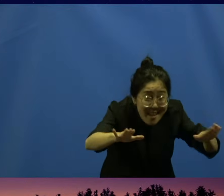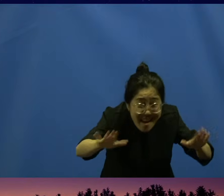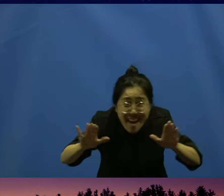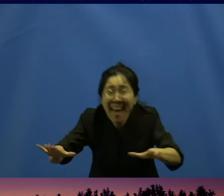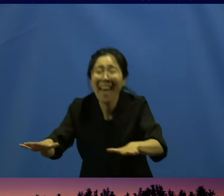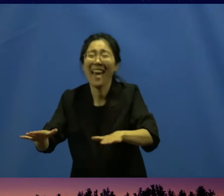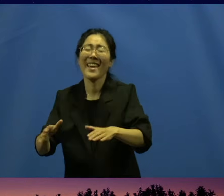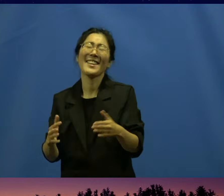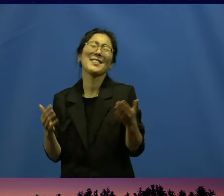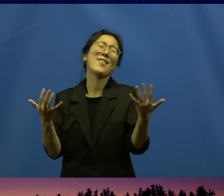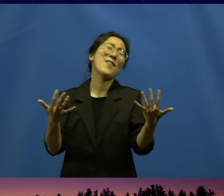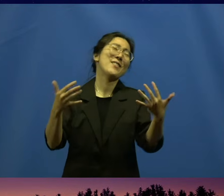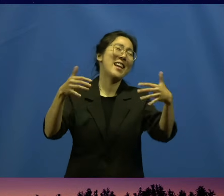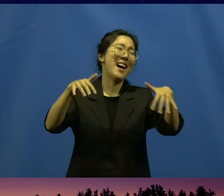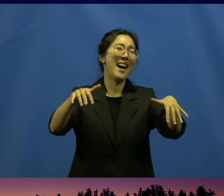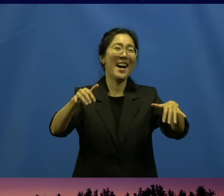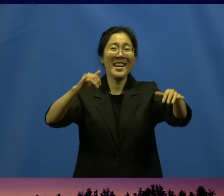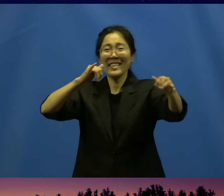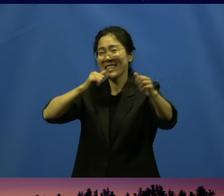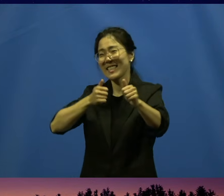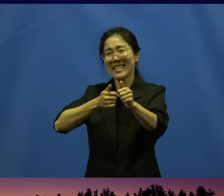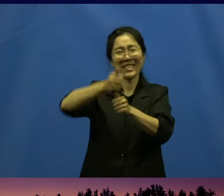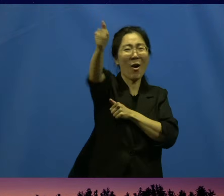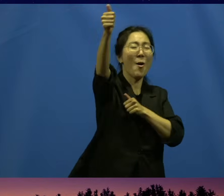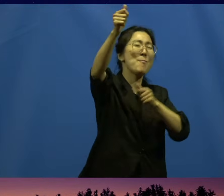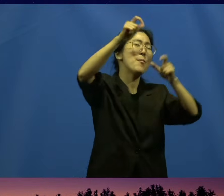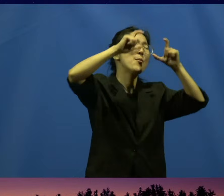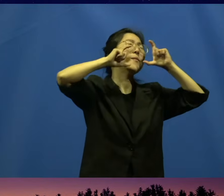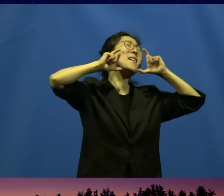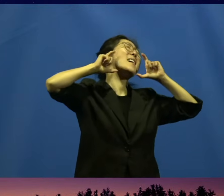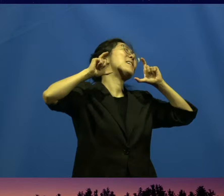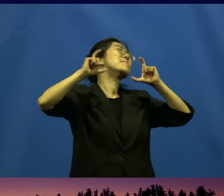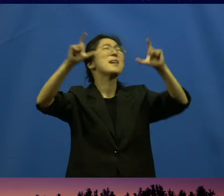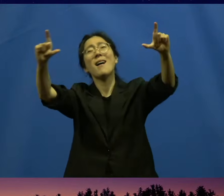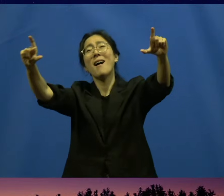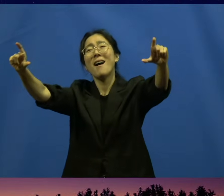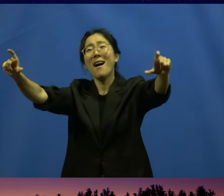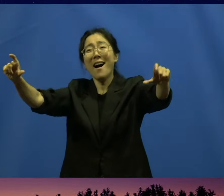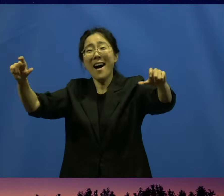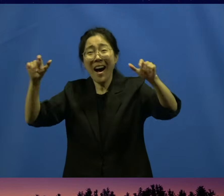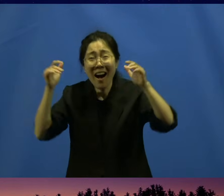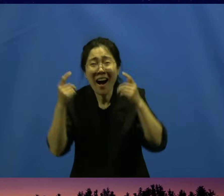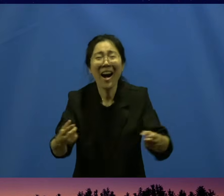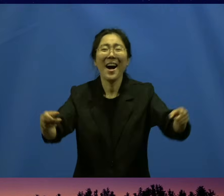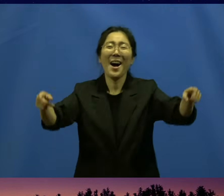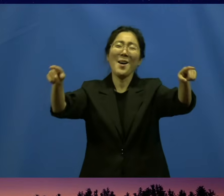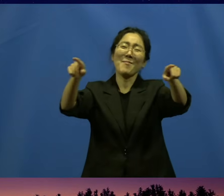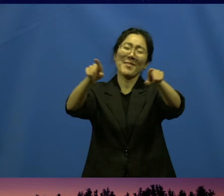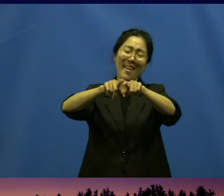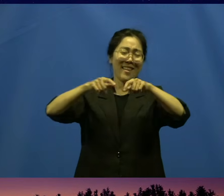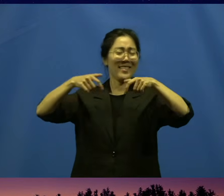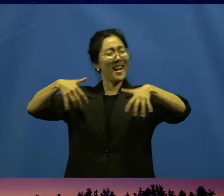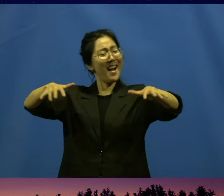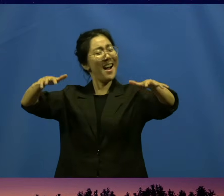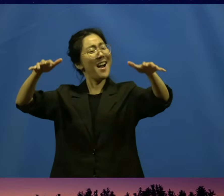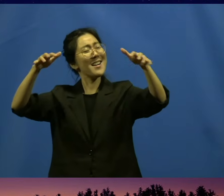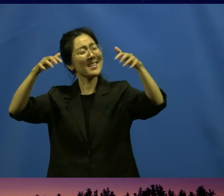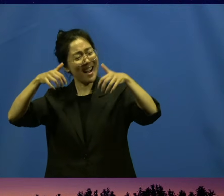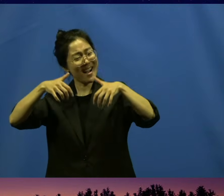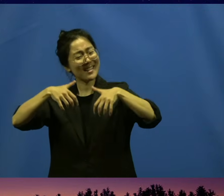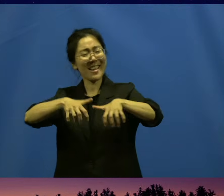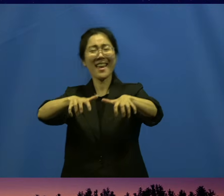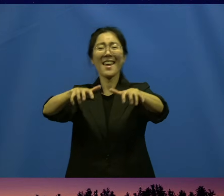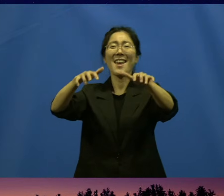이제 일어나 승리 선포하며 같이 고백합시다.